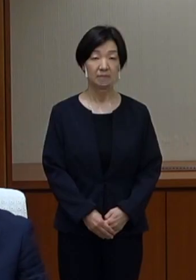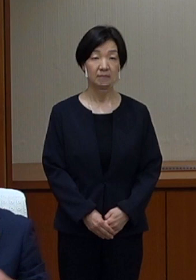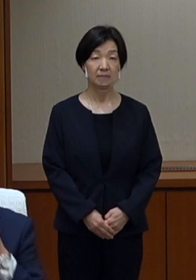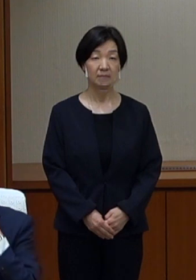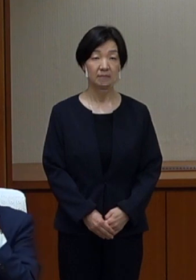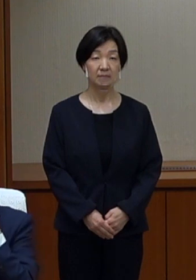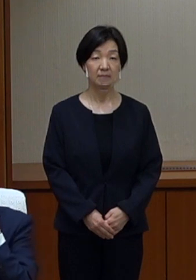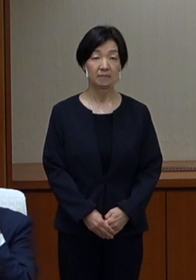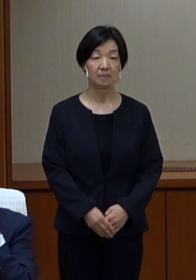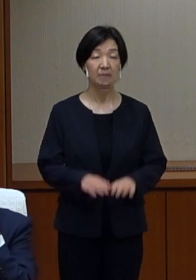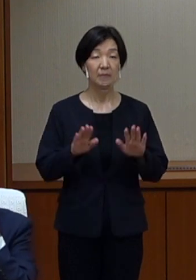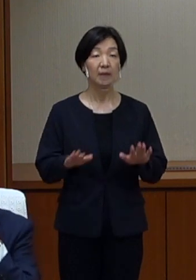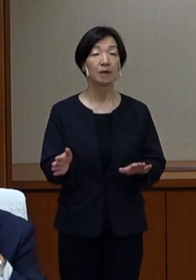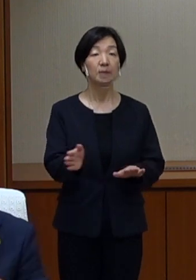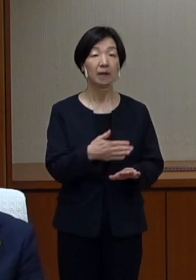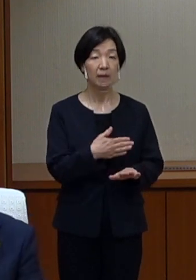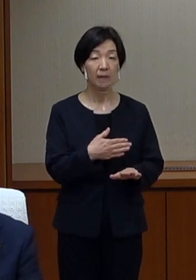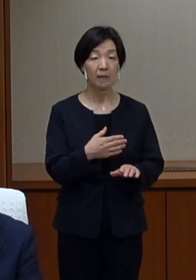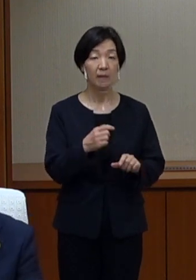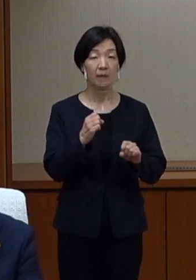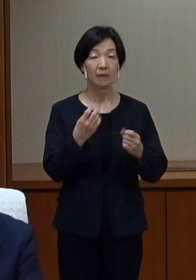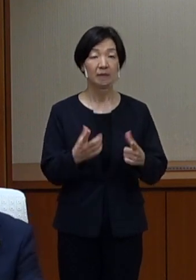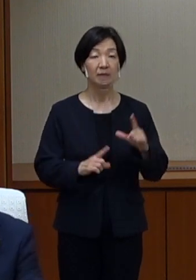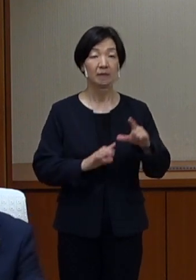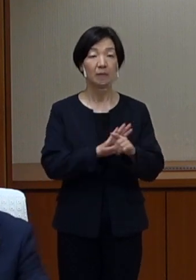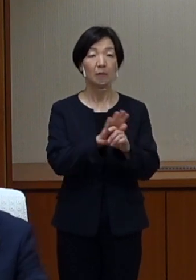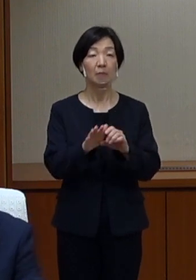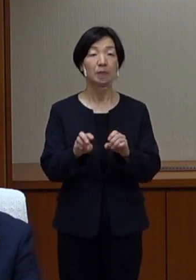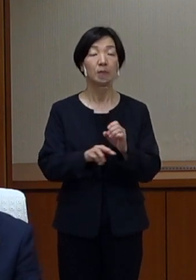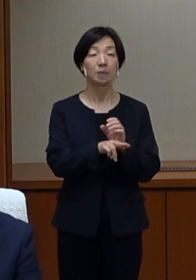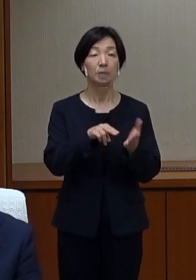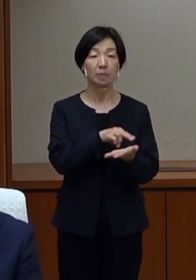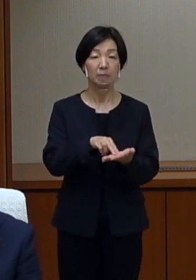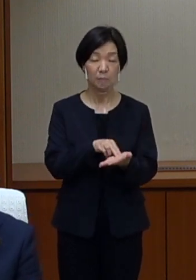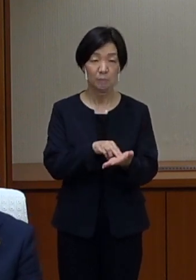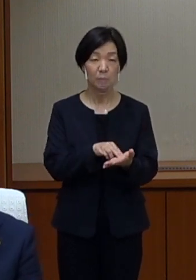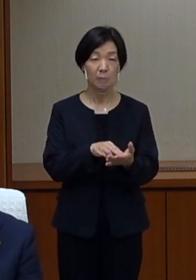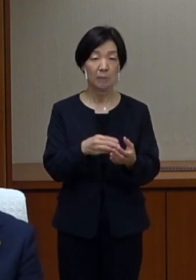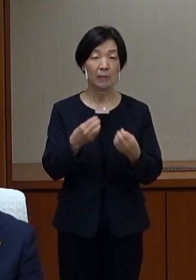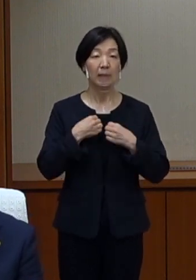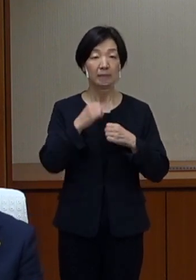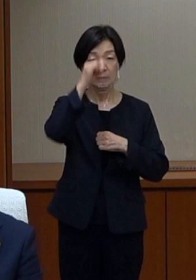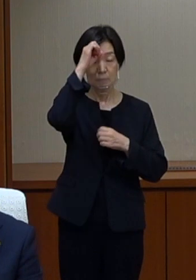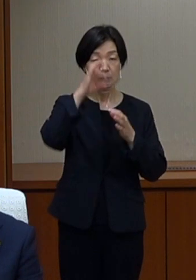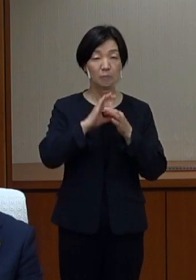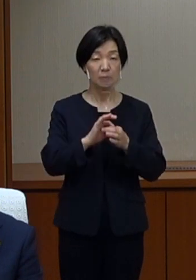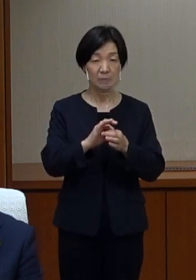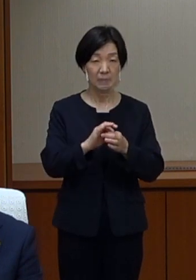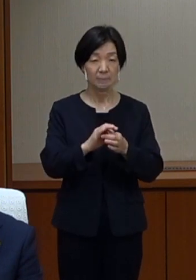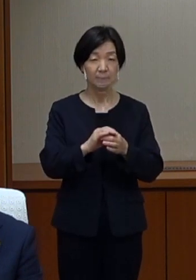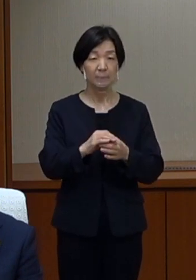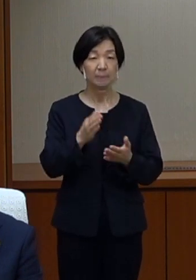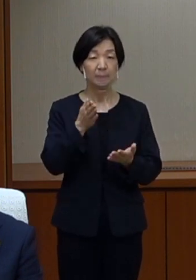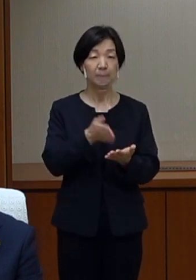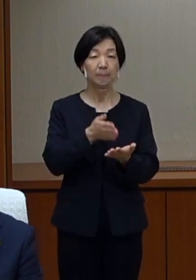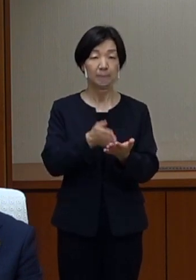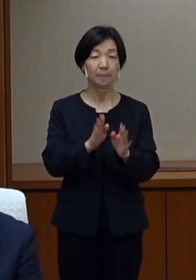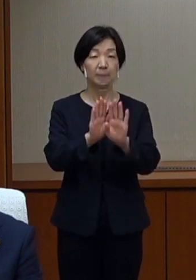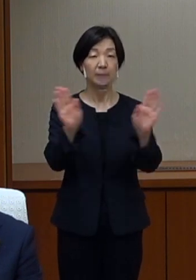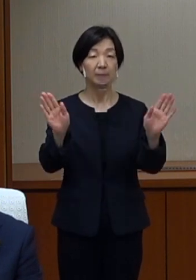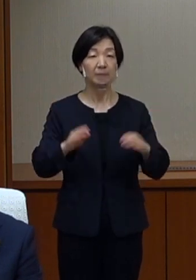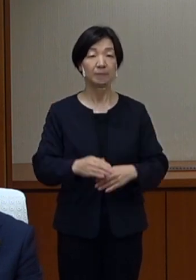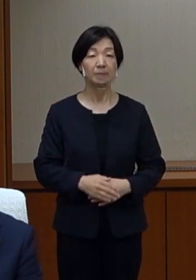はい、それではただいまから新型コロナウイルス感染症への対策について市長記者会見を始めさせていただきます